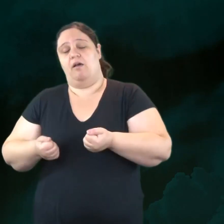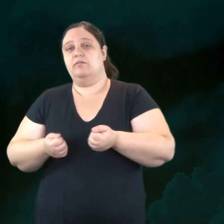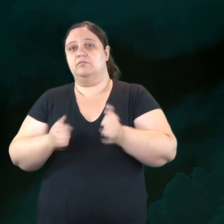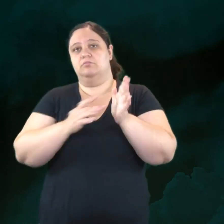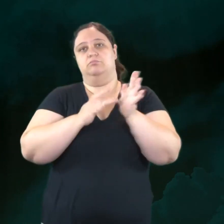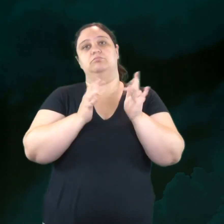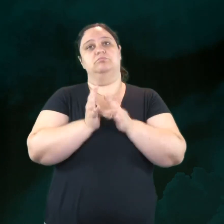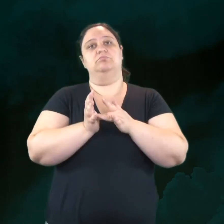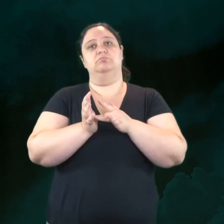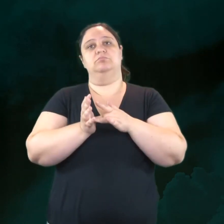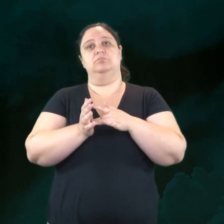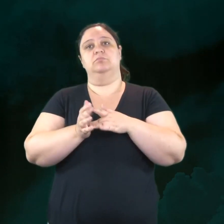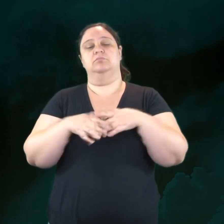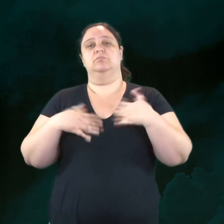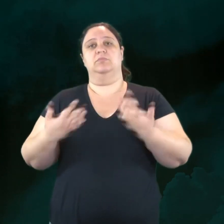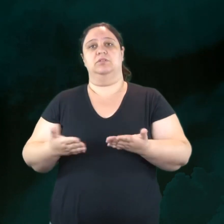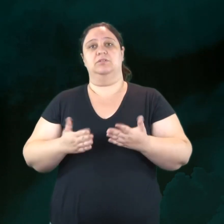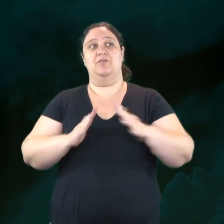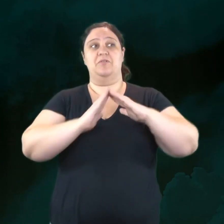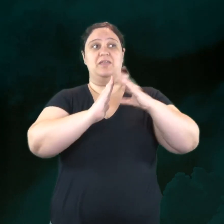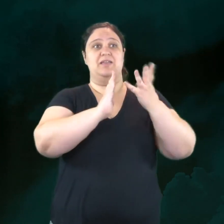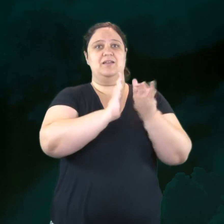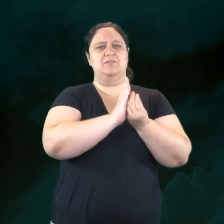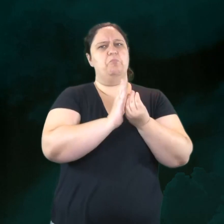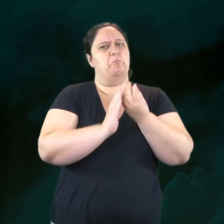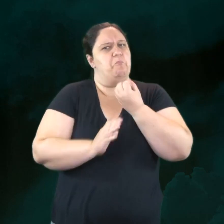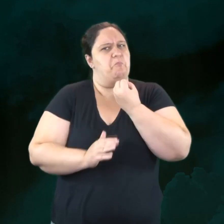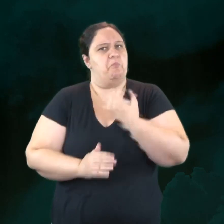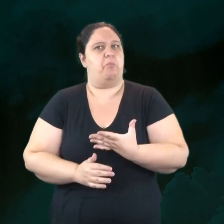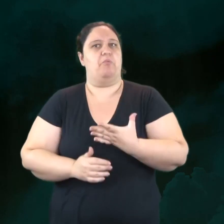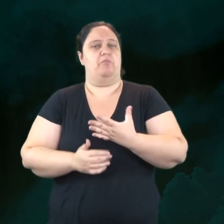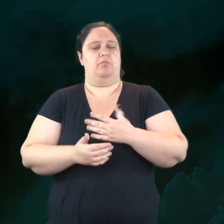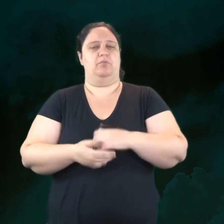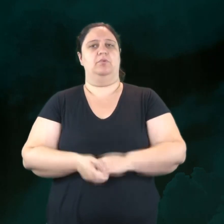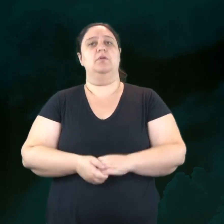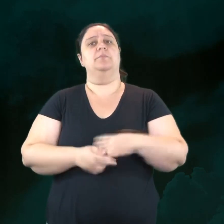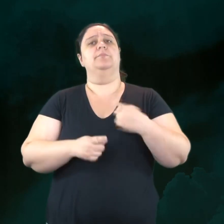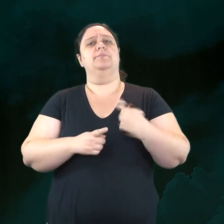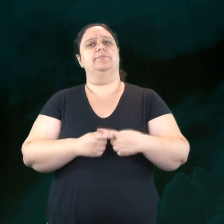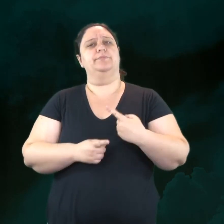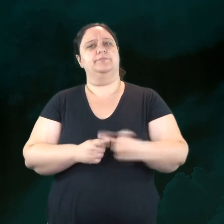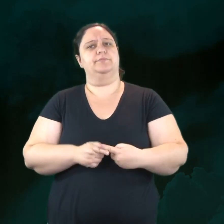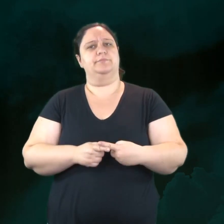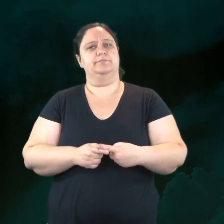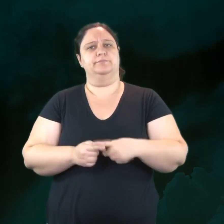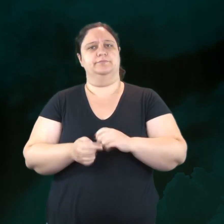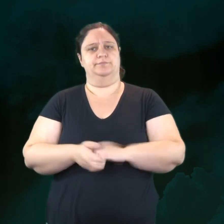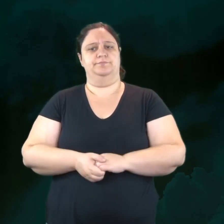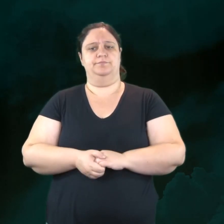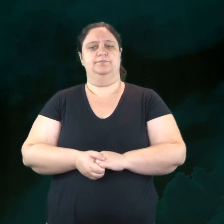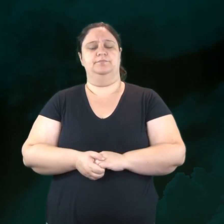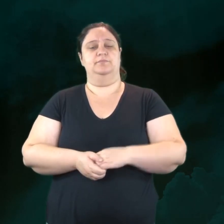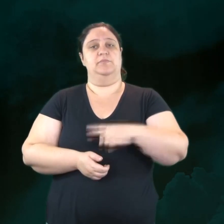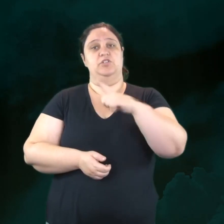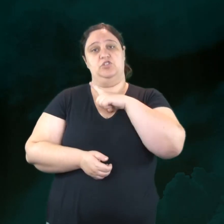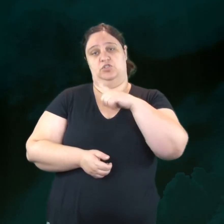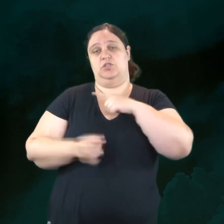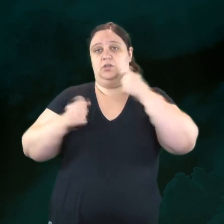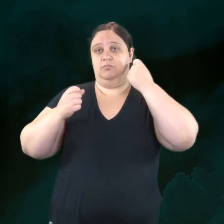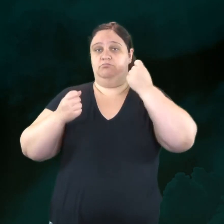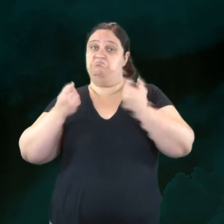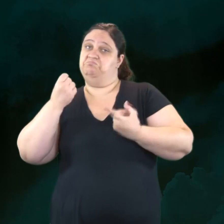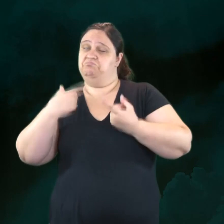era uma igreja muito promissora, porque ali havia alguns judeus